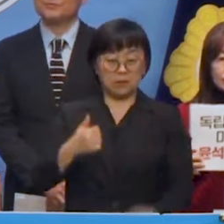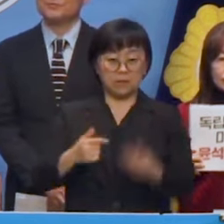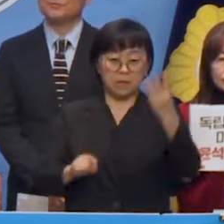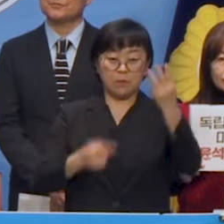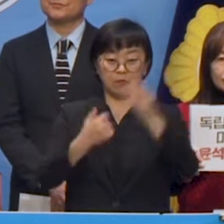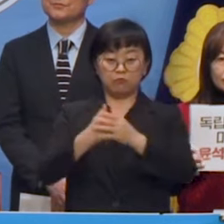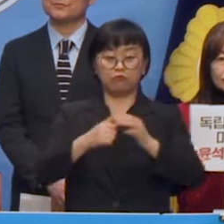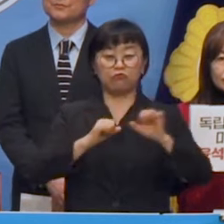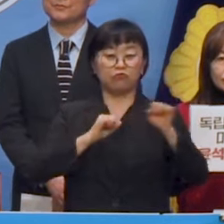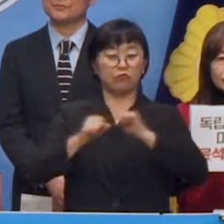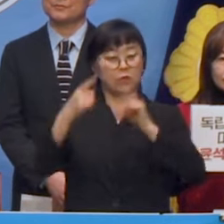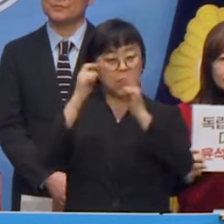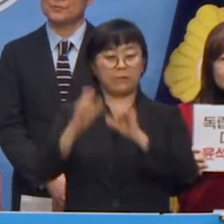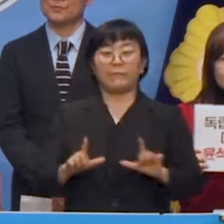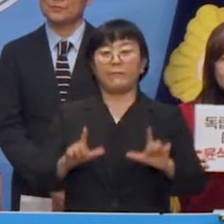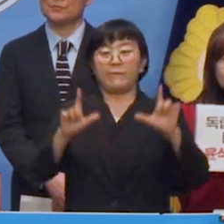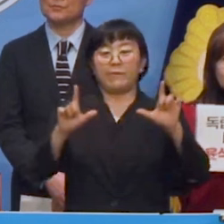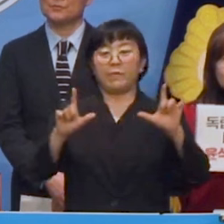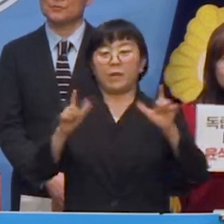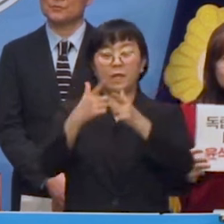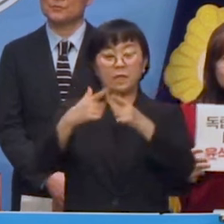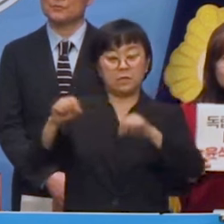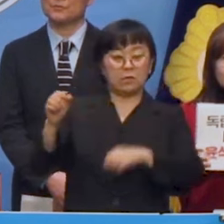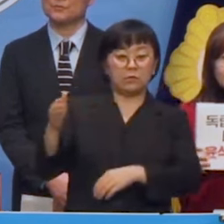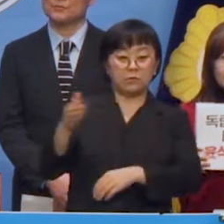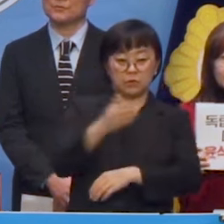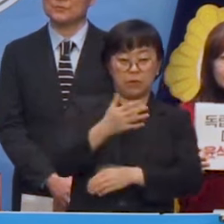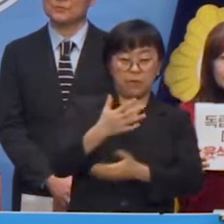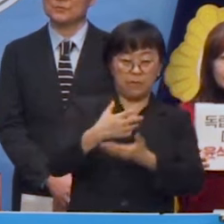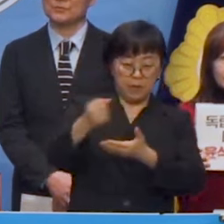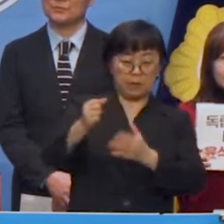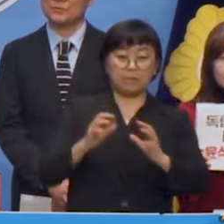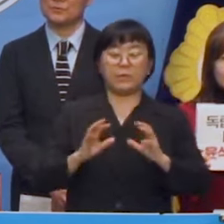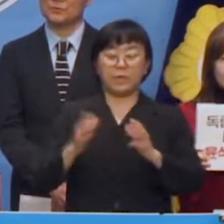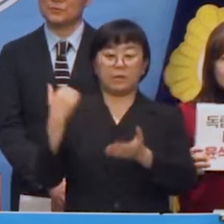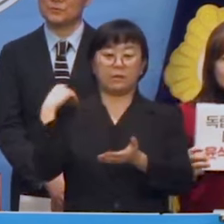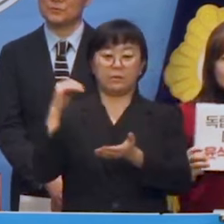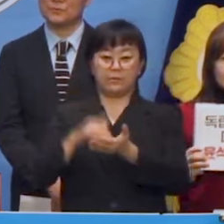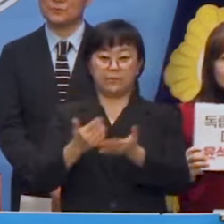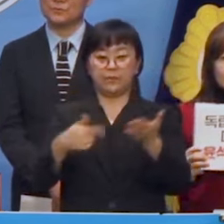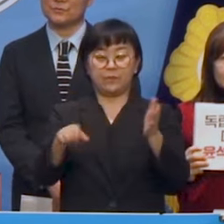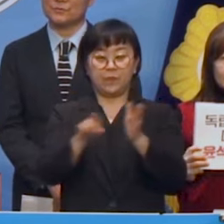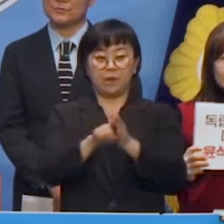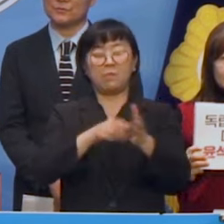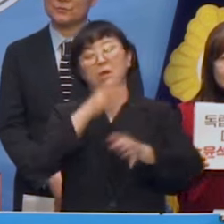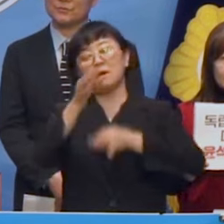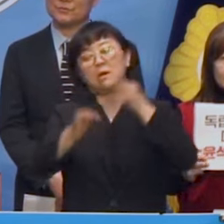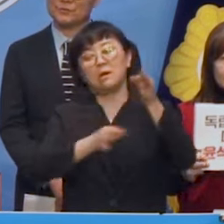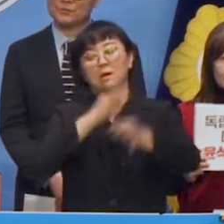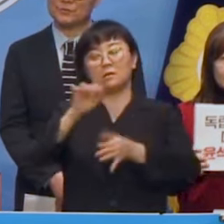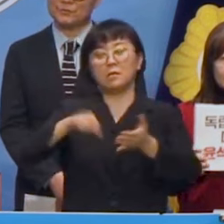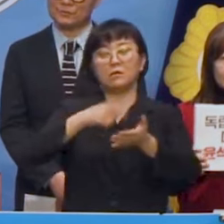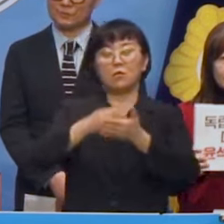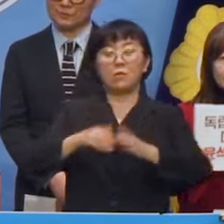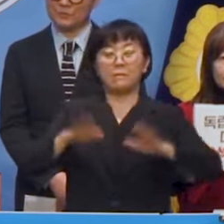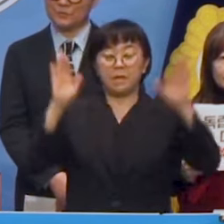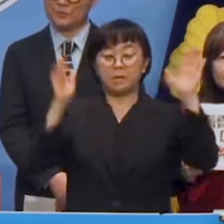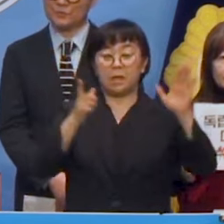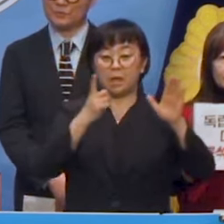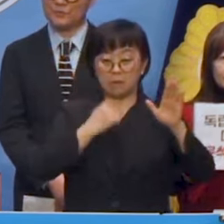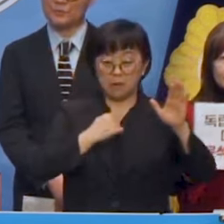3.1운동 기념일이었습니다. 일제로부터 빼앗긴 나라를 되찾기 위해 목 터지게 자주독립 만세를